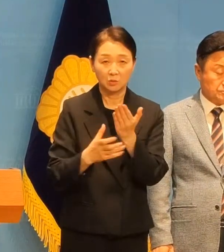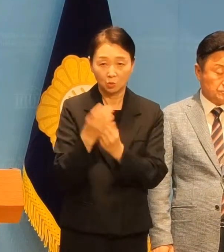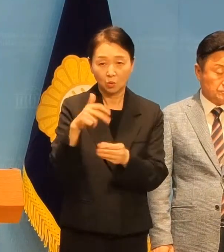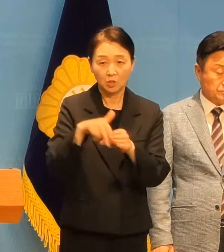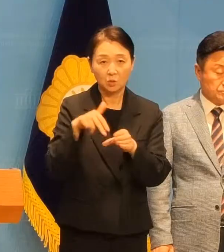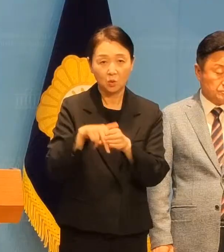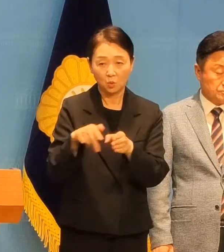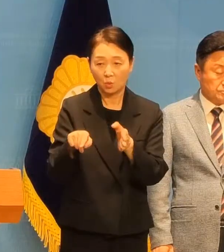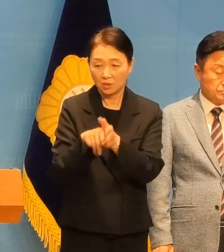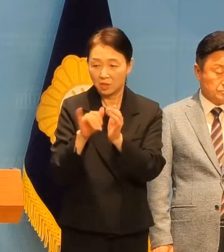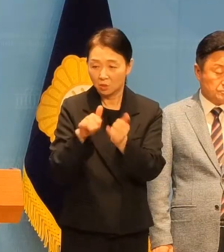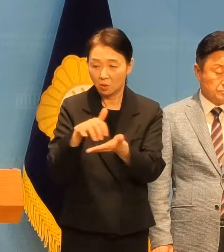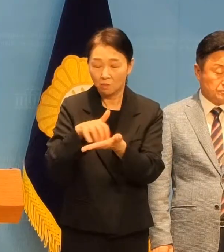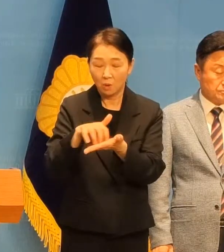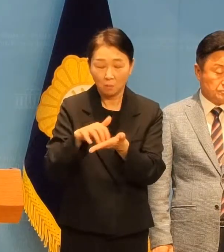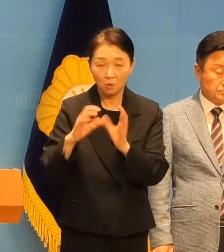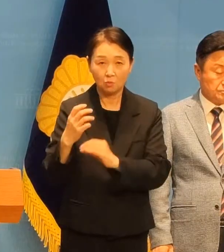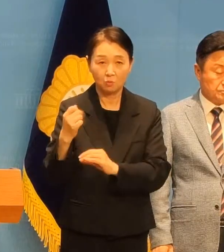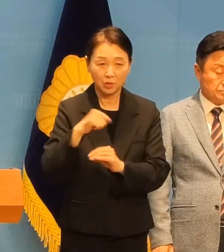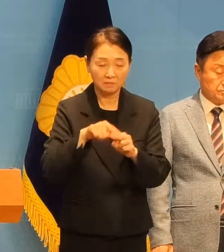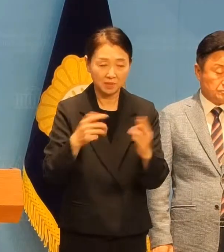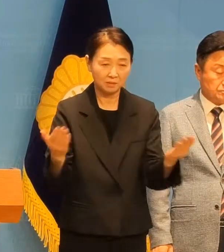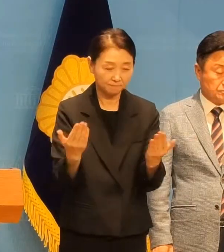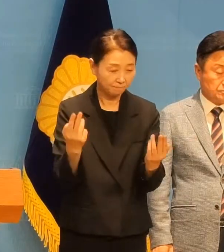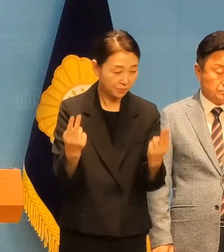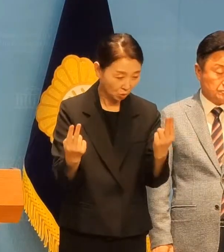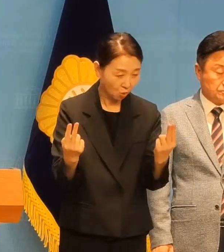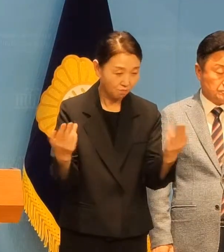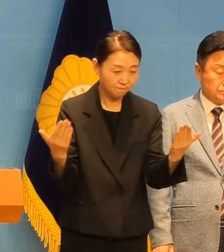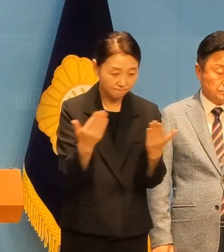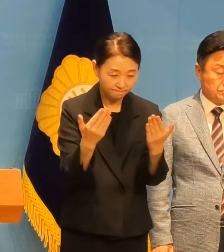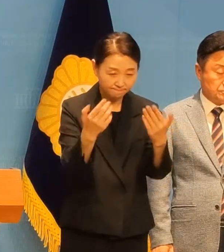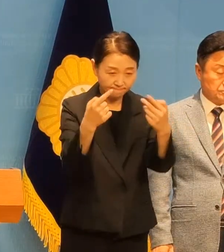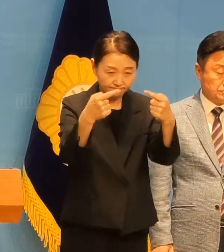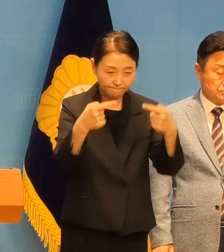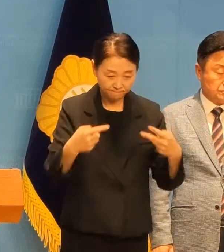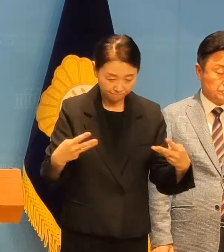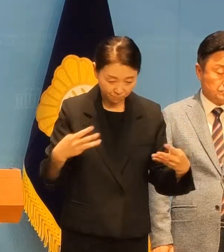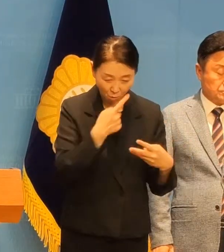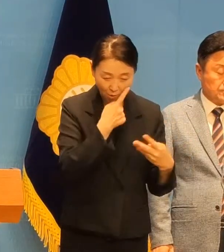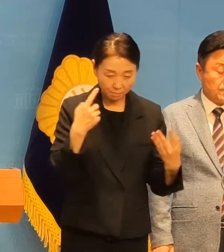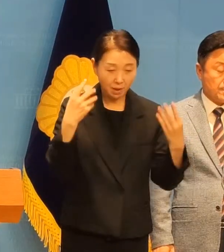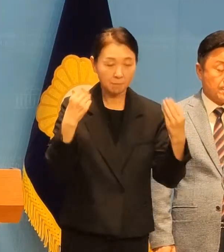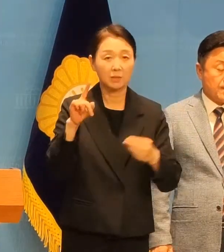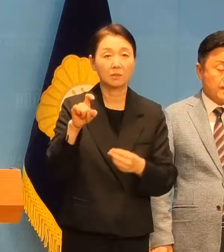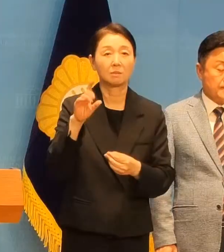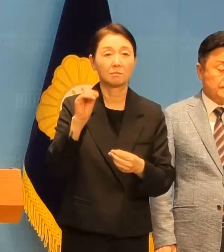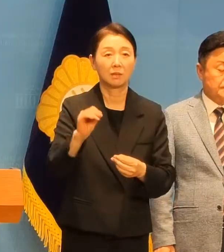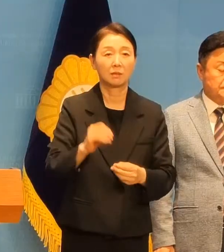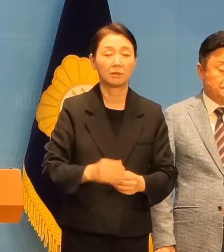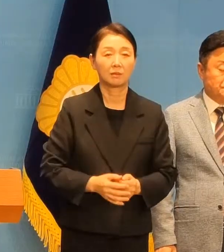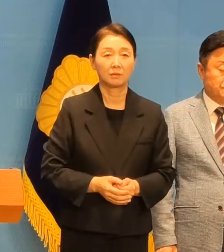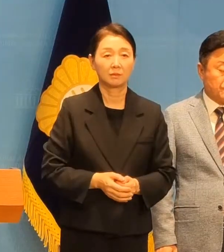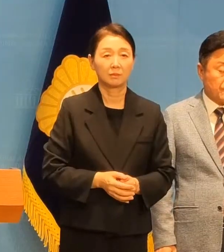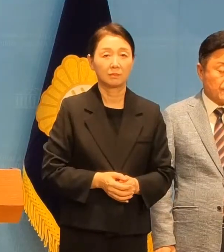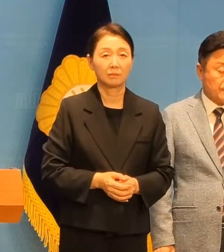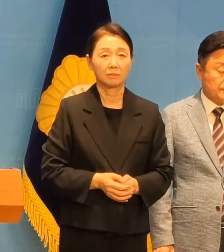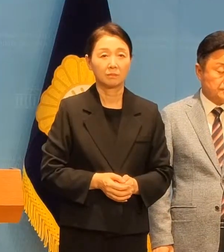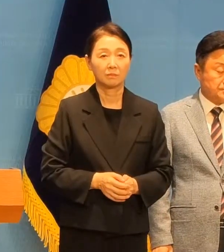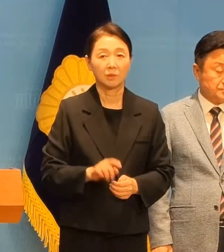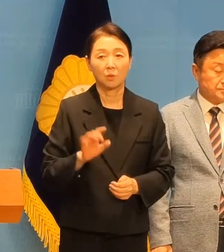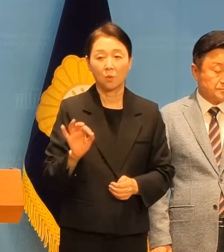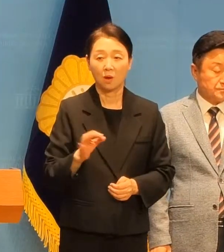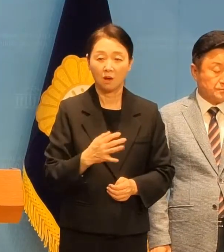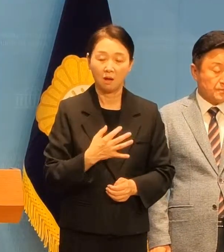명부와 국민의힘 당원 명부를 대조한 결과 교차로 확인된 인원만 11만 명이었다고 합니다. 충격을 금할